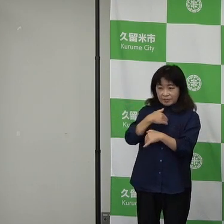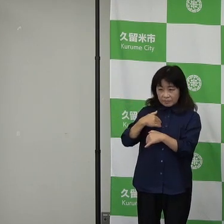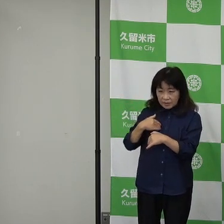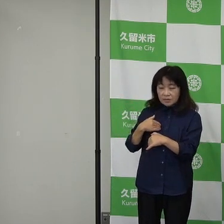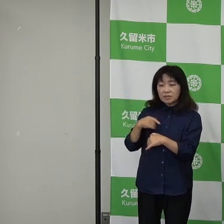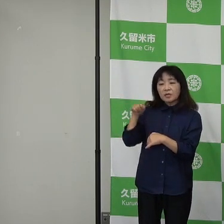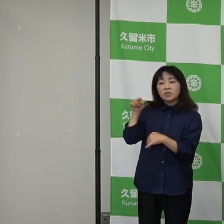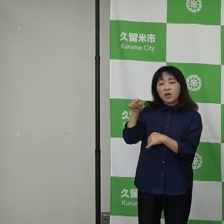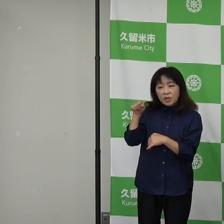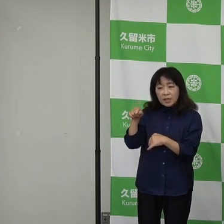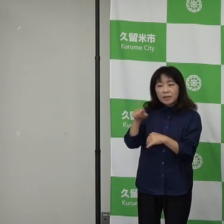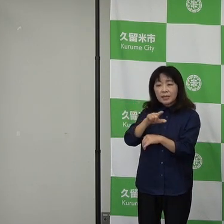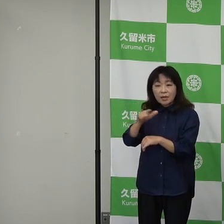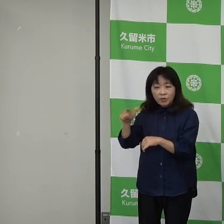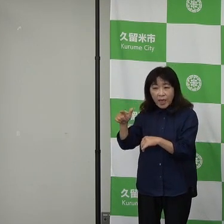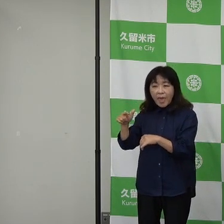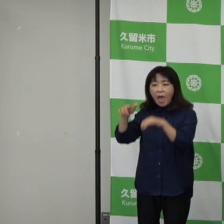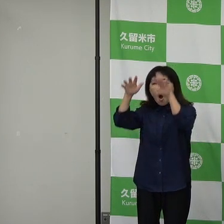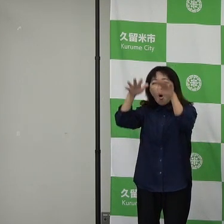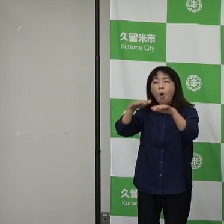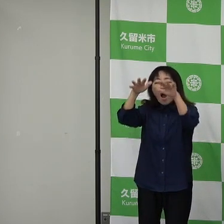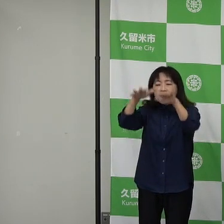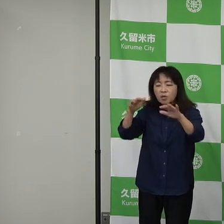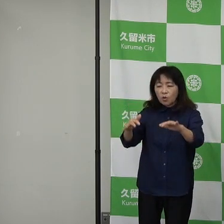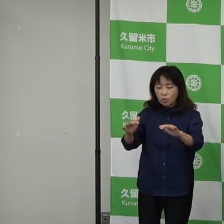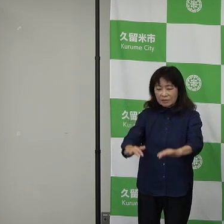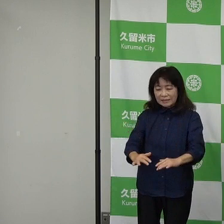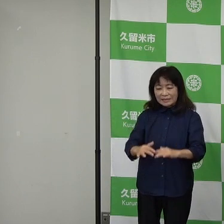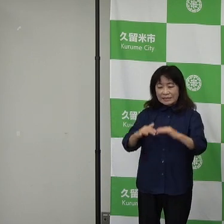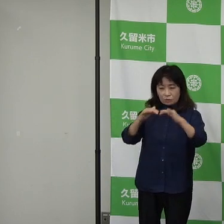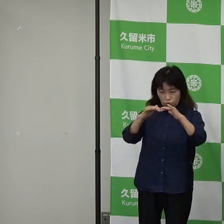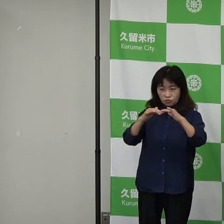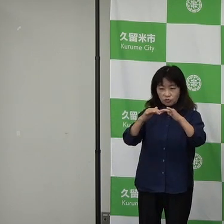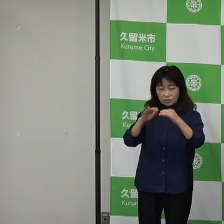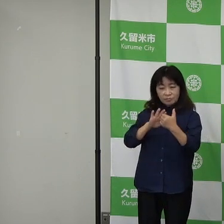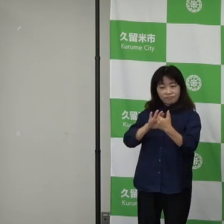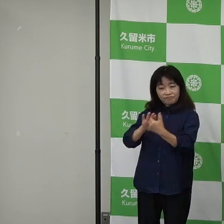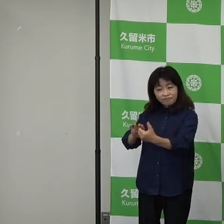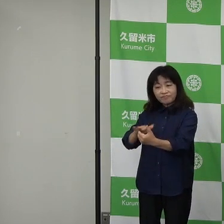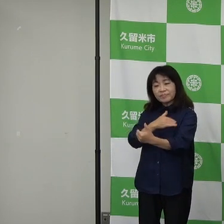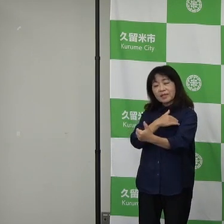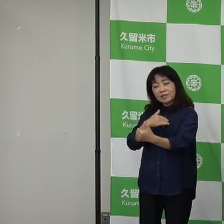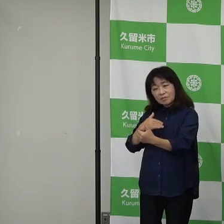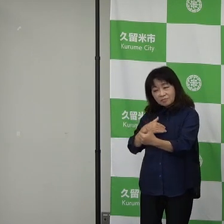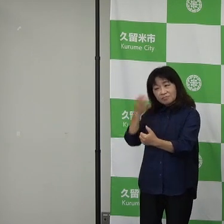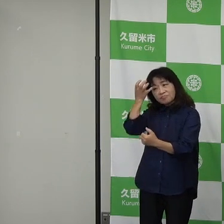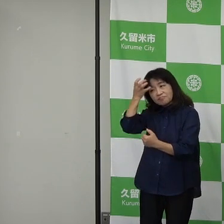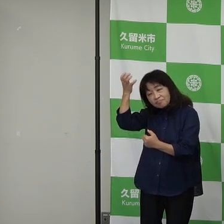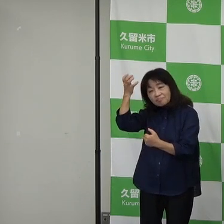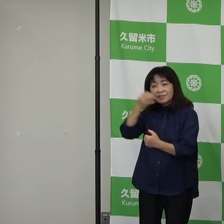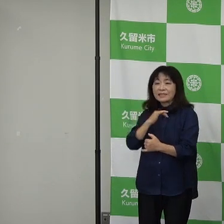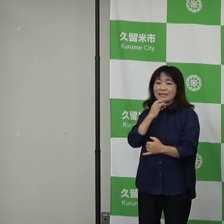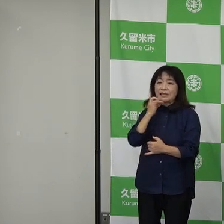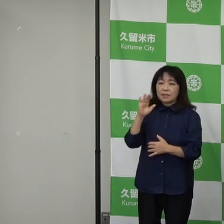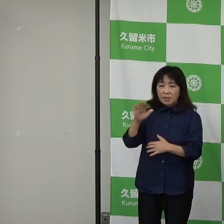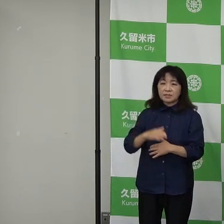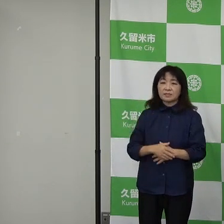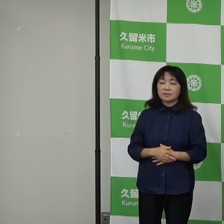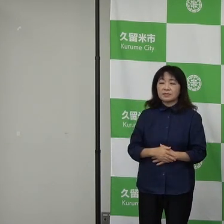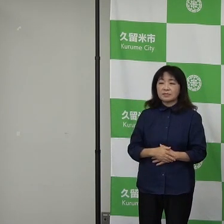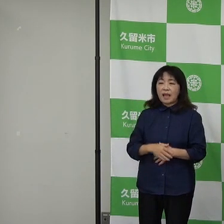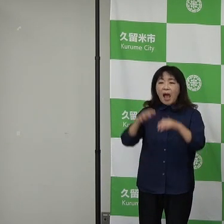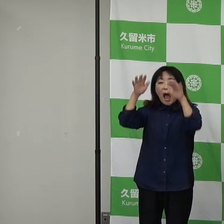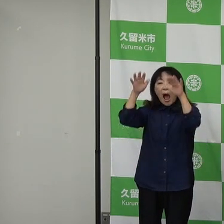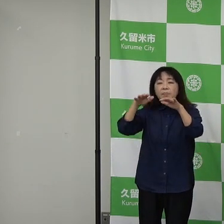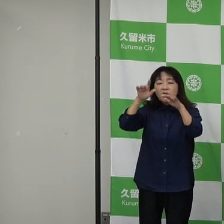これら施設の稼働により大雨による浸水被害の軽減が期待されております。次に大雨の時期